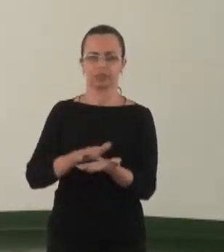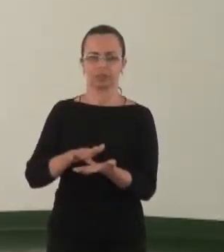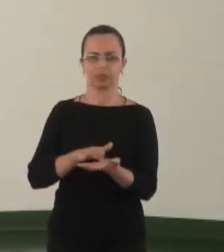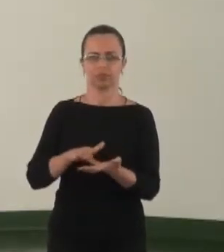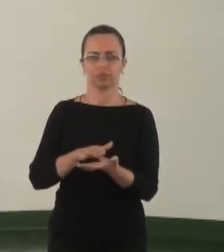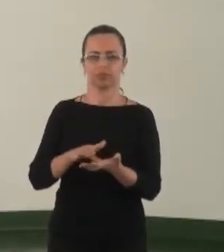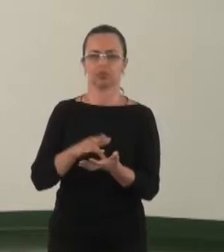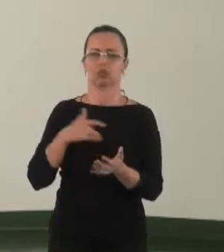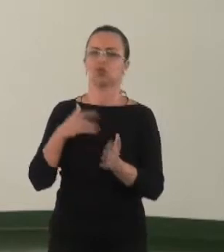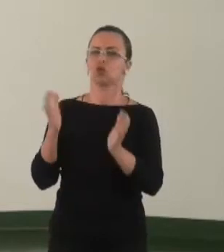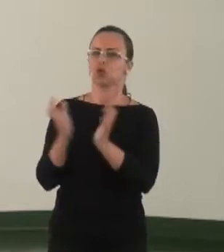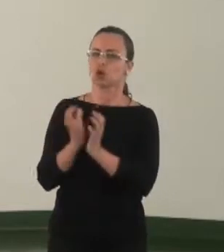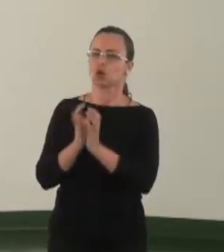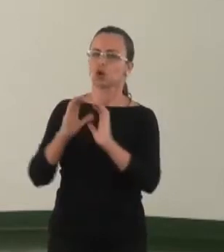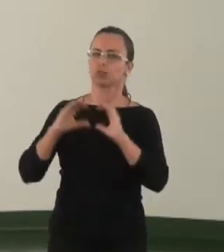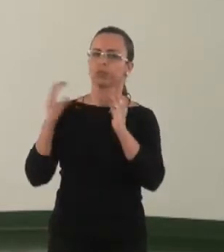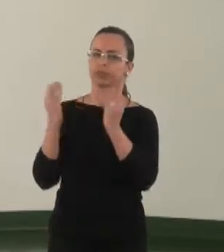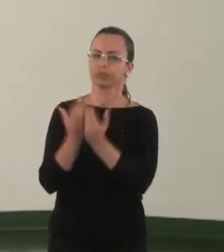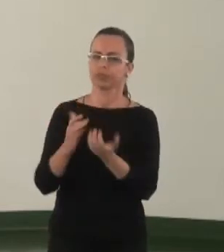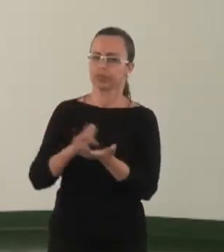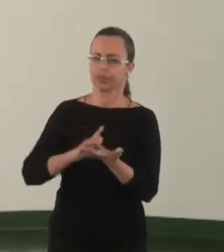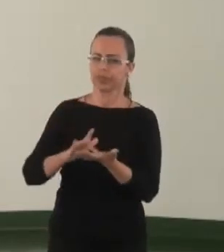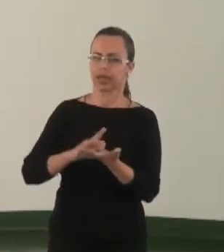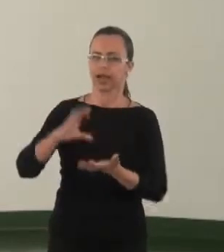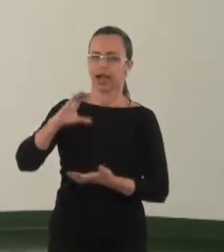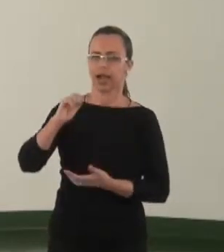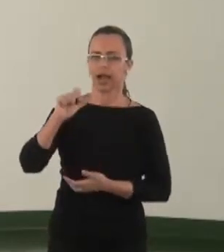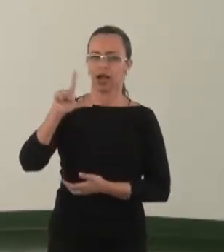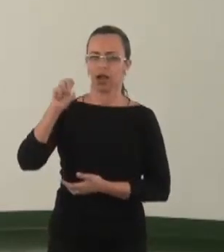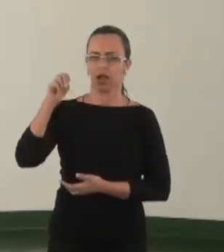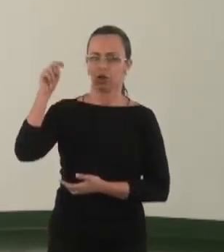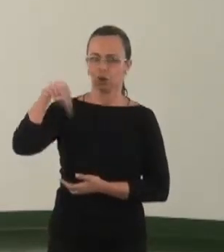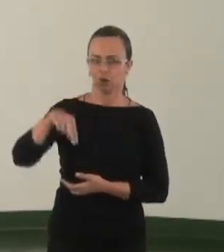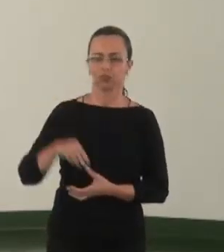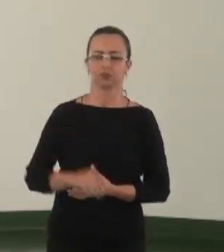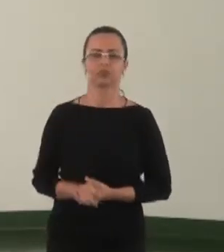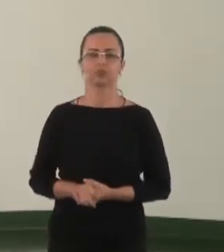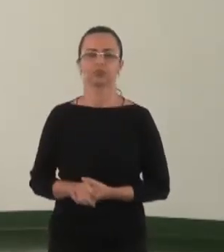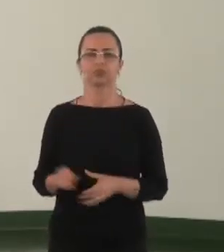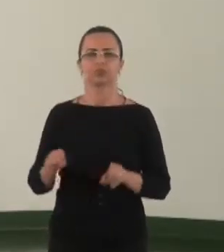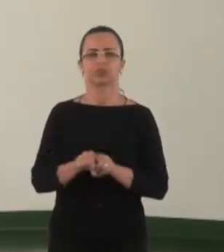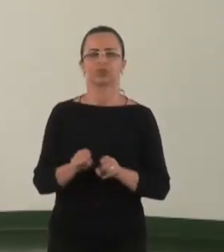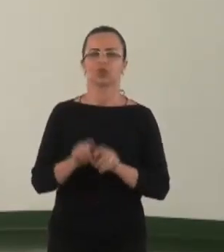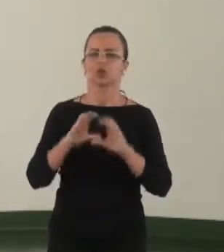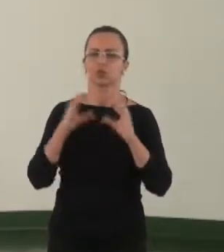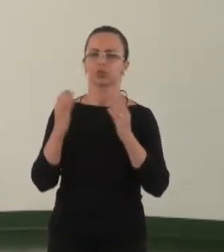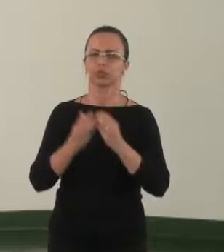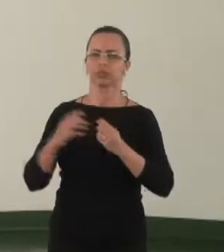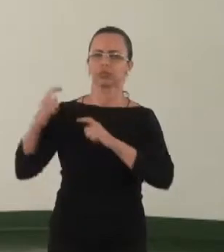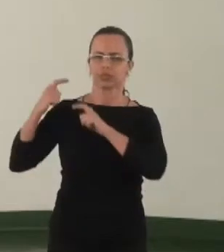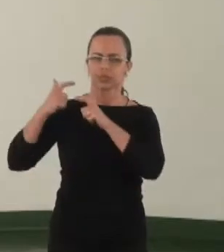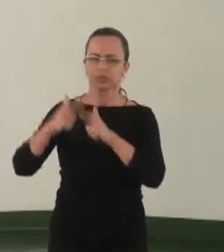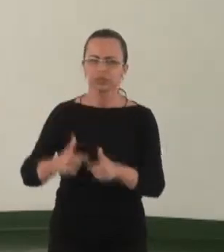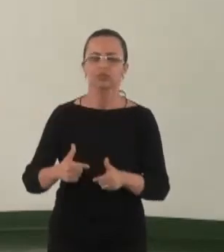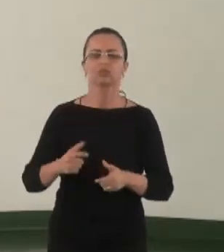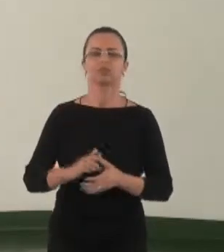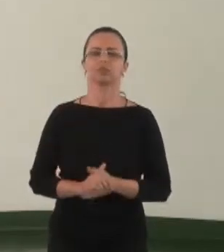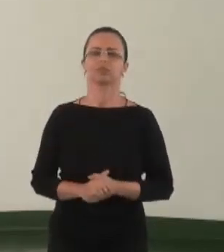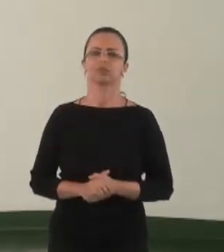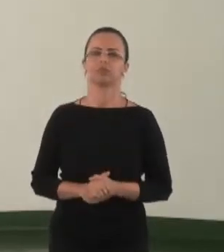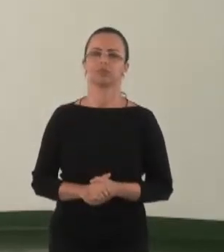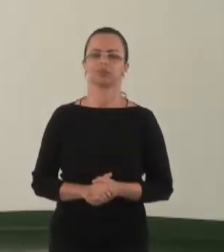Calon, cigana Calon. Também informação da discussão sobre as comunidades tradicionais, então